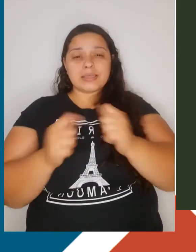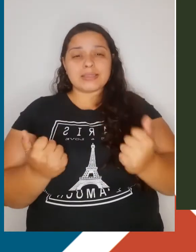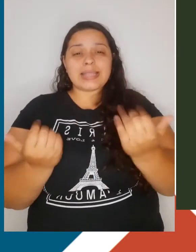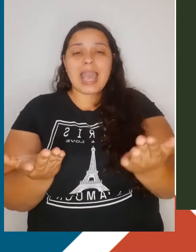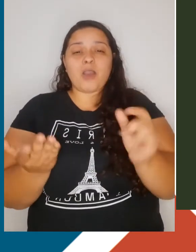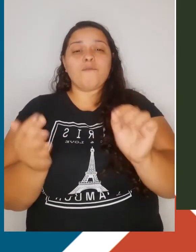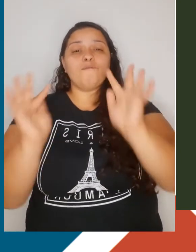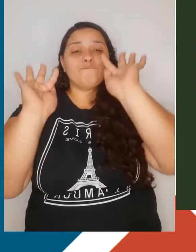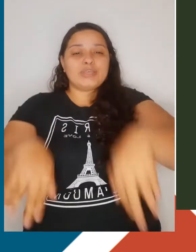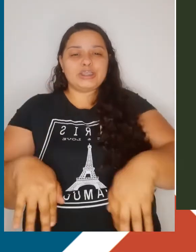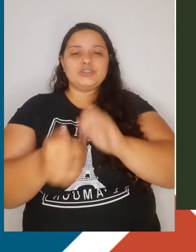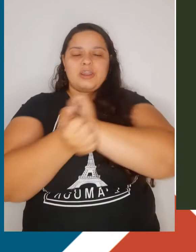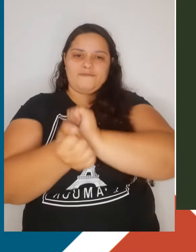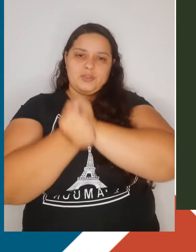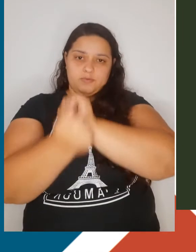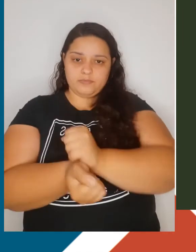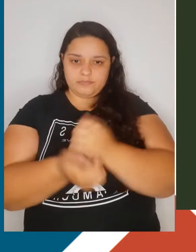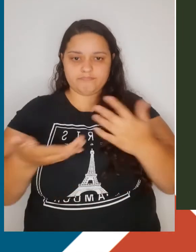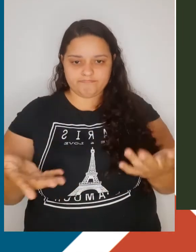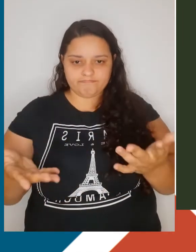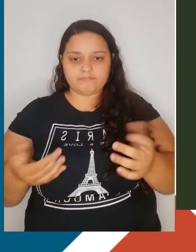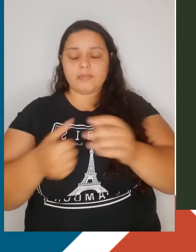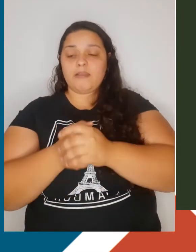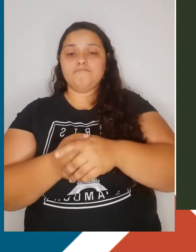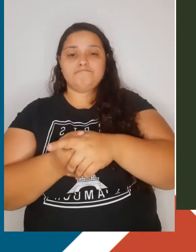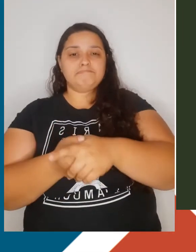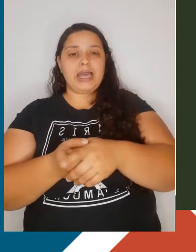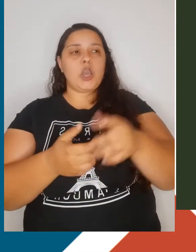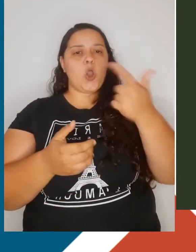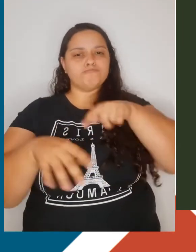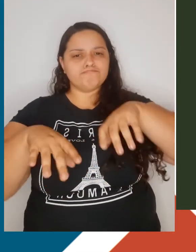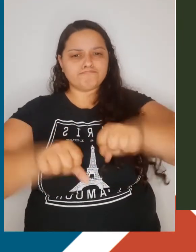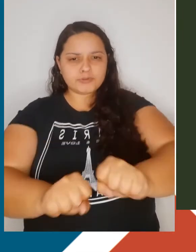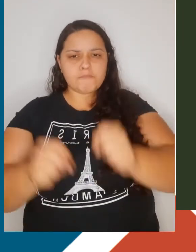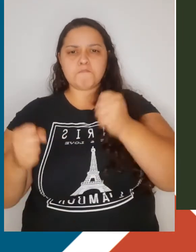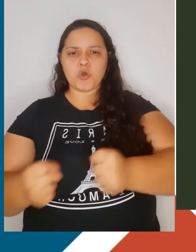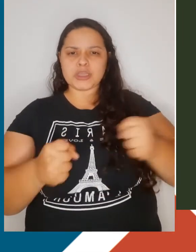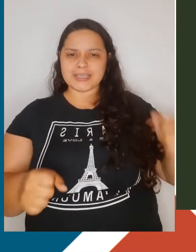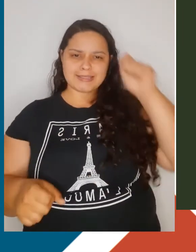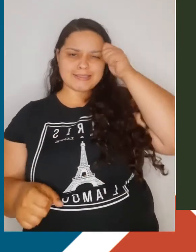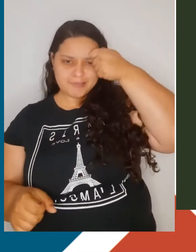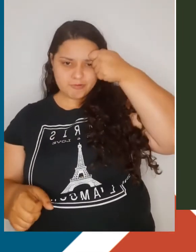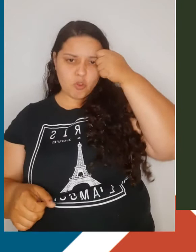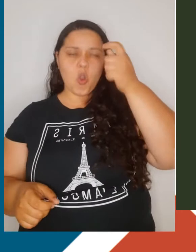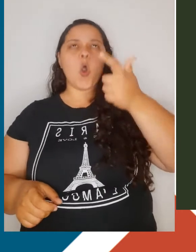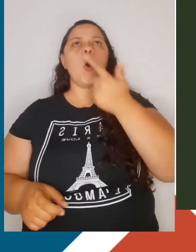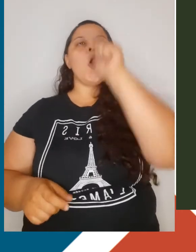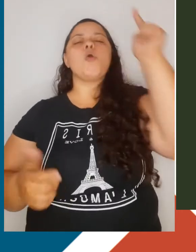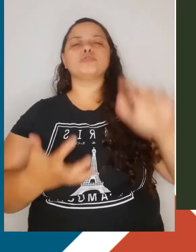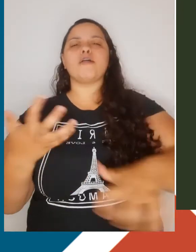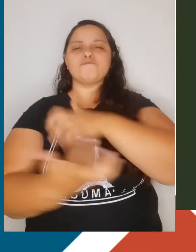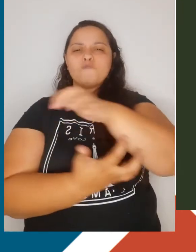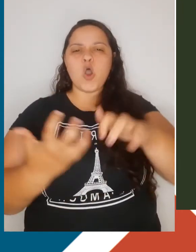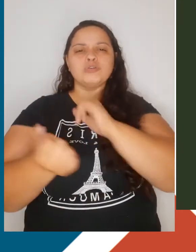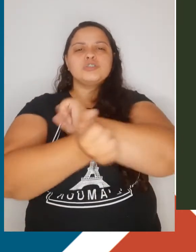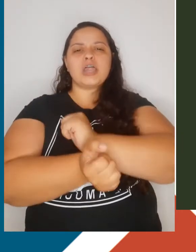a garantir, ao mesmo tempo, o fim da escravidão. A consolidação desse poder negro na ilha acabou inspirando